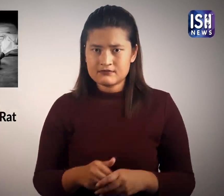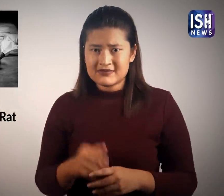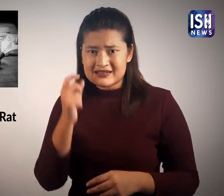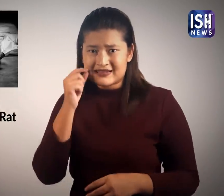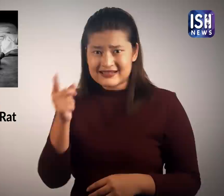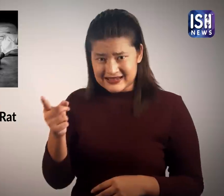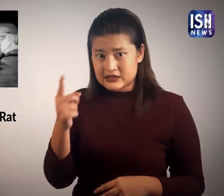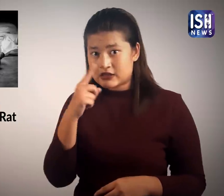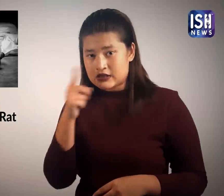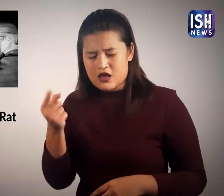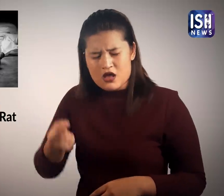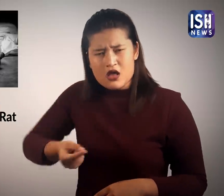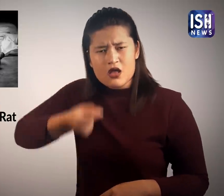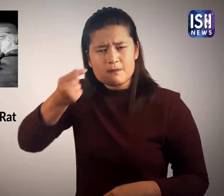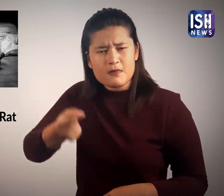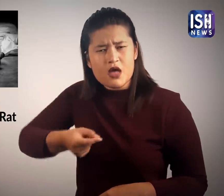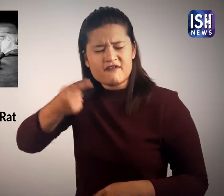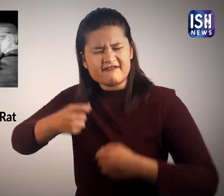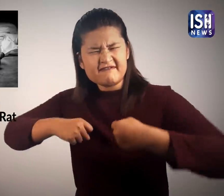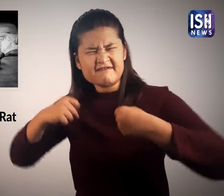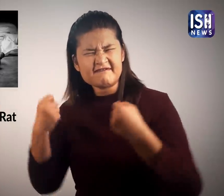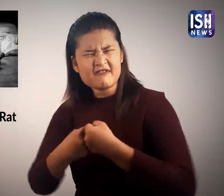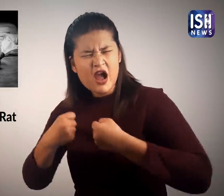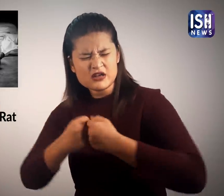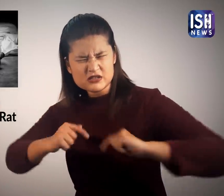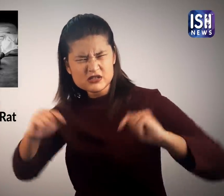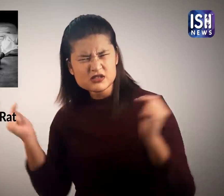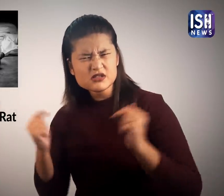दोनों के बीच अकसर पैसों को लेकर विवाद होता रहता था